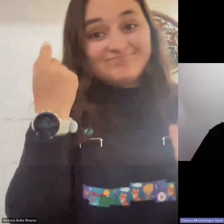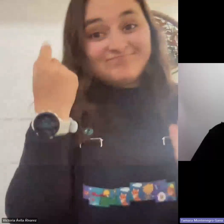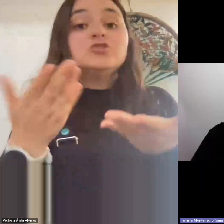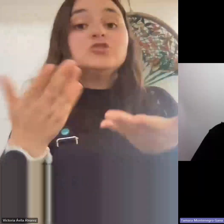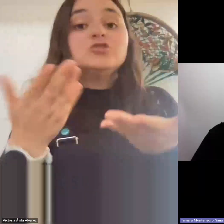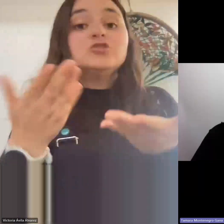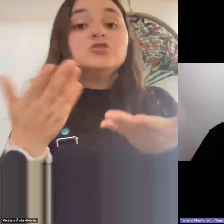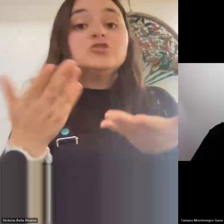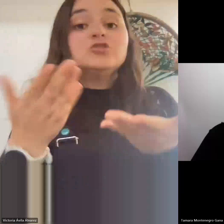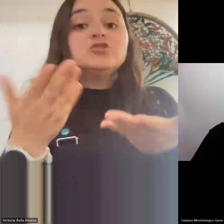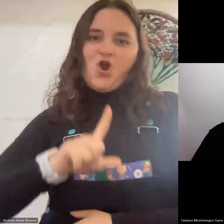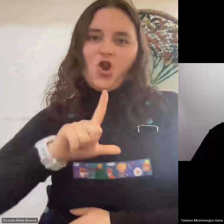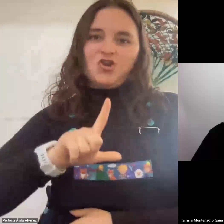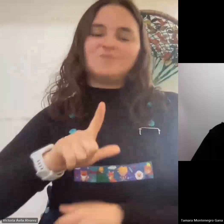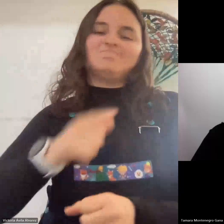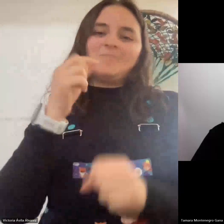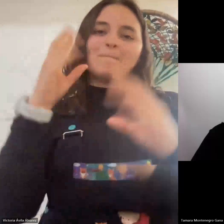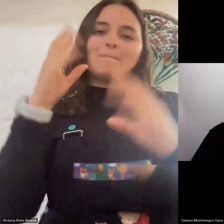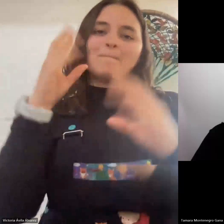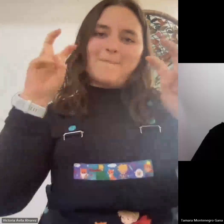ya lo han estudiado.